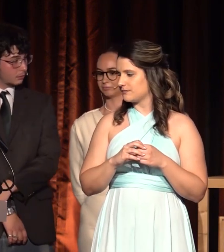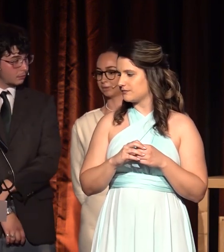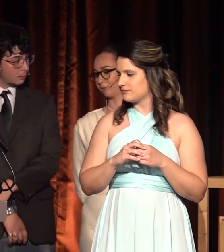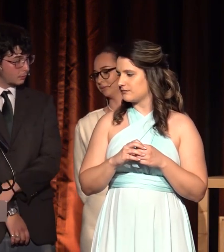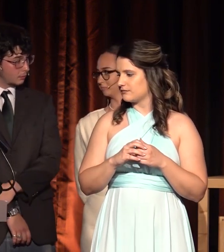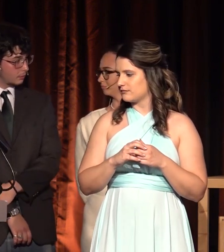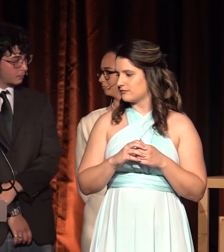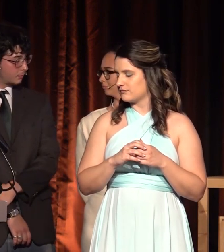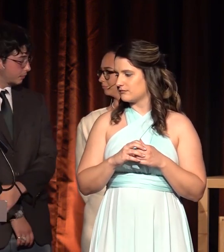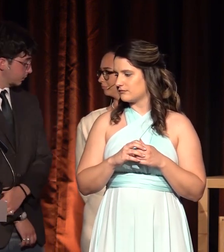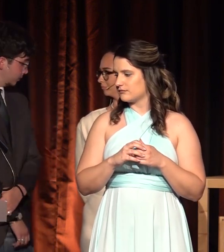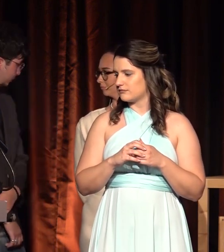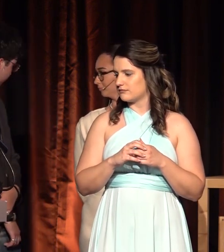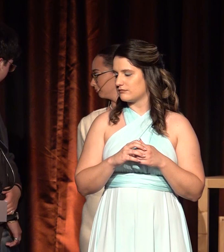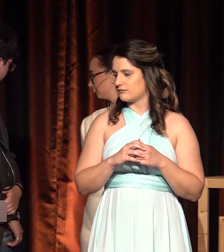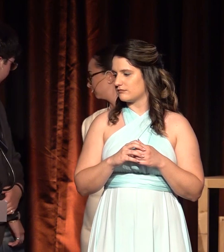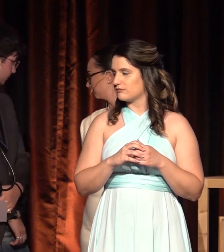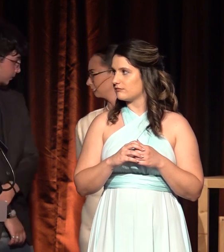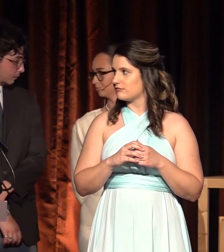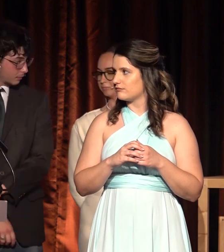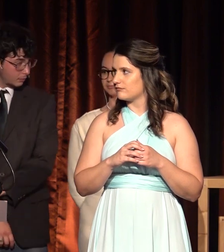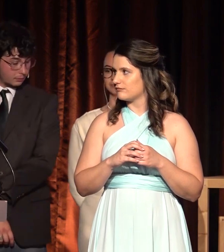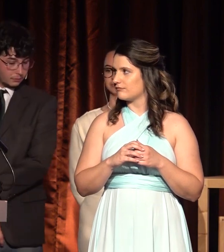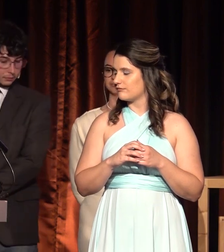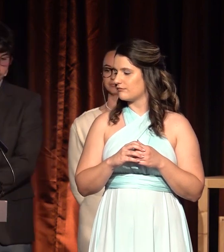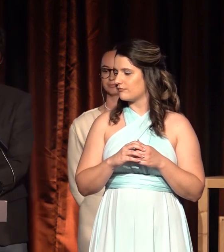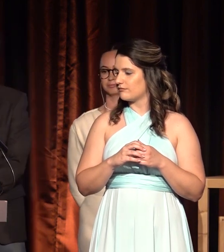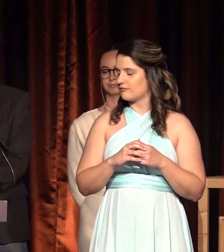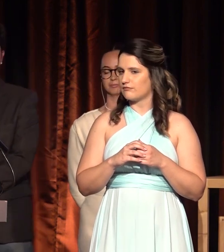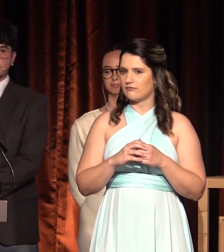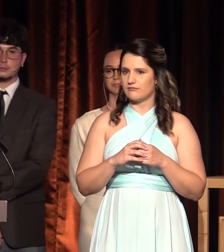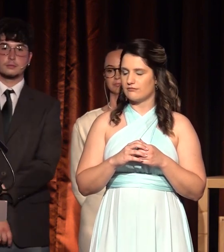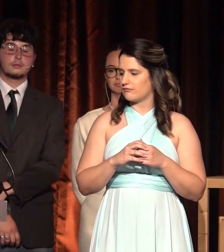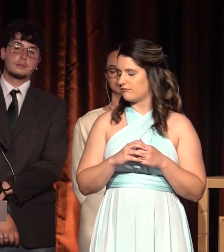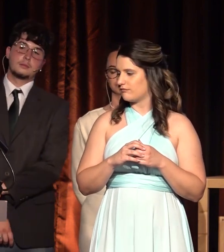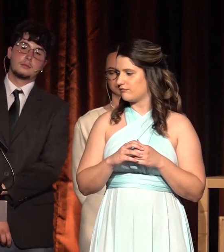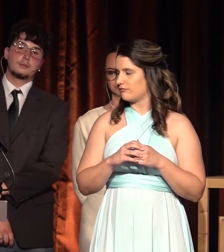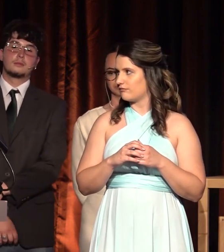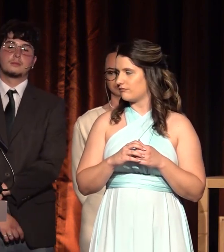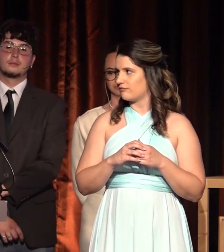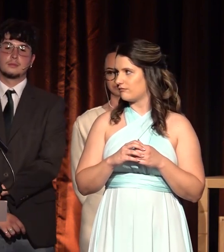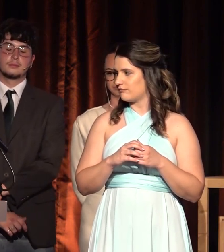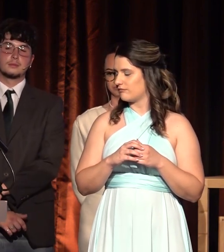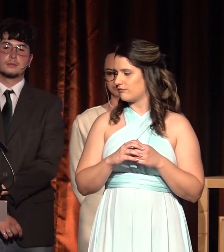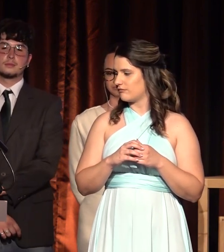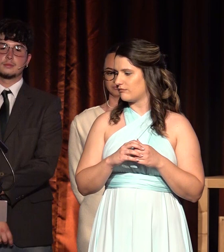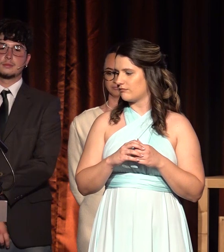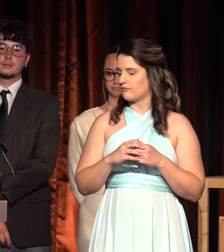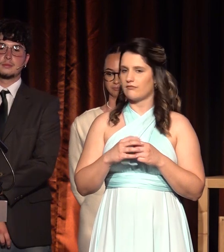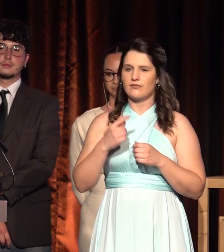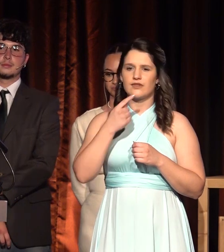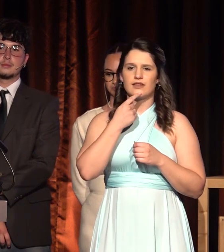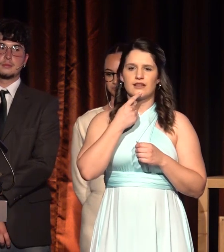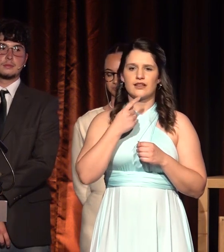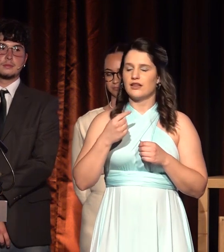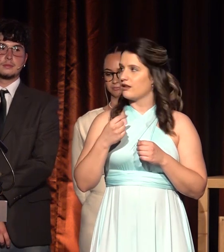hagueu pogut interioritzar és aquest gust per la millora contínua i que aquesta millora contínua també us acompanyi de cara